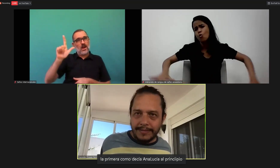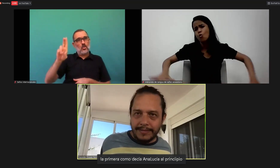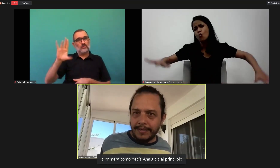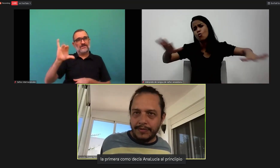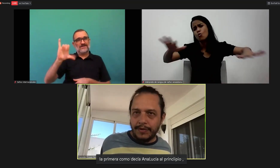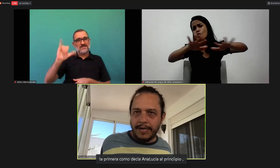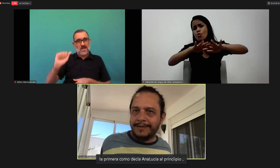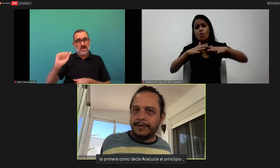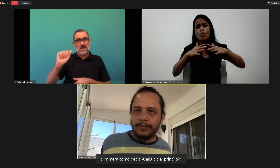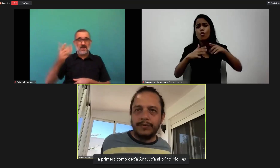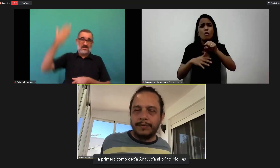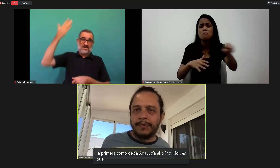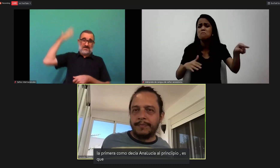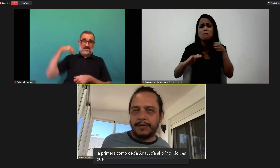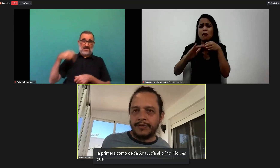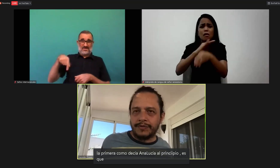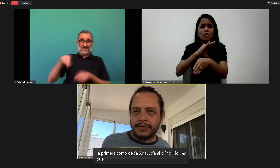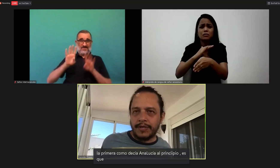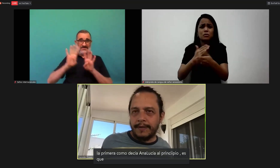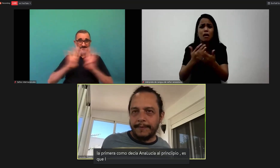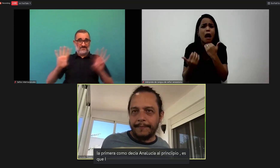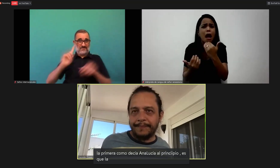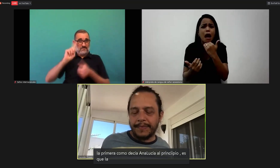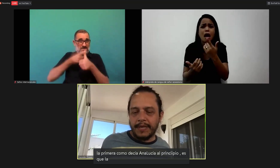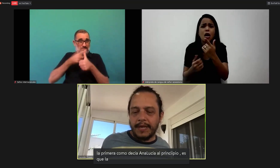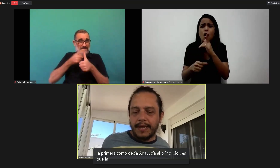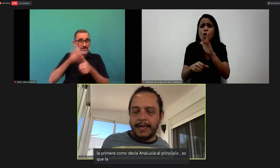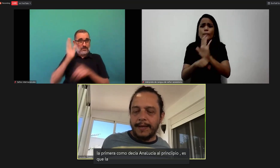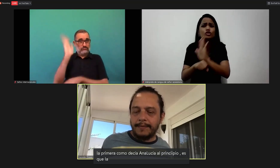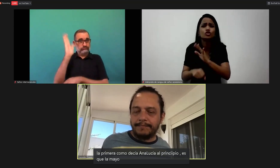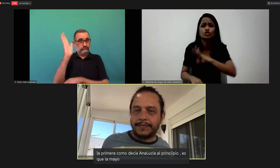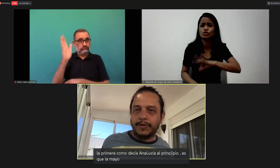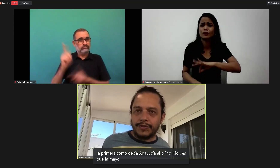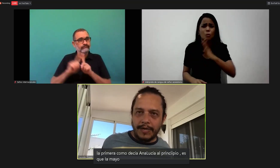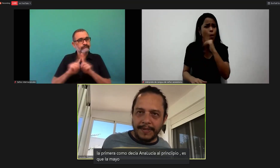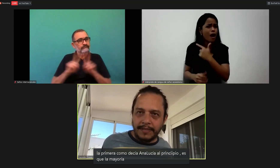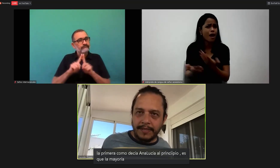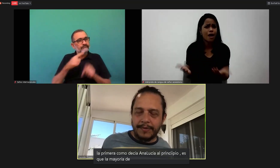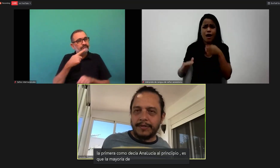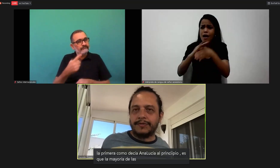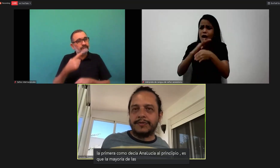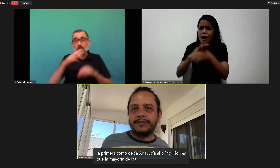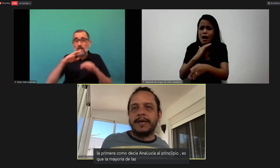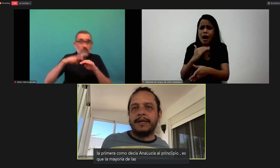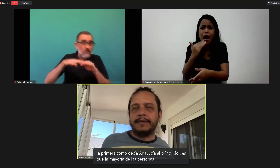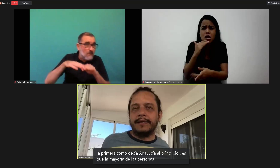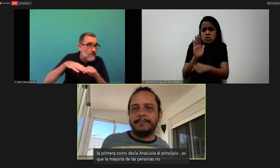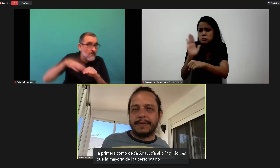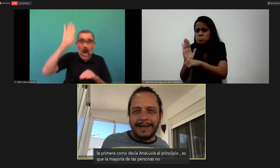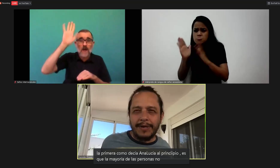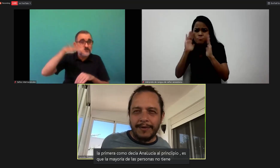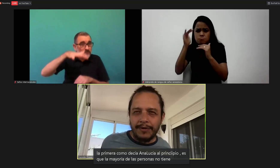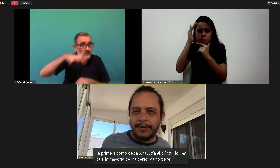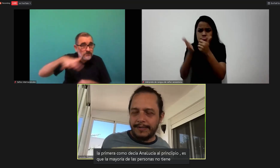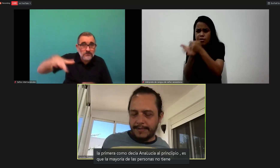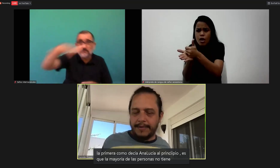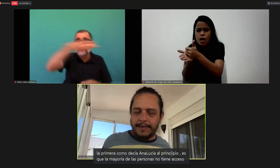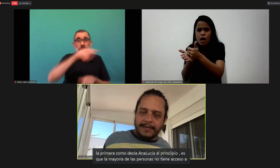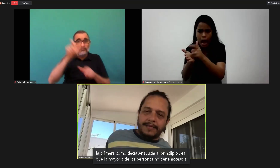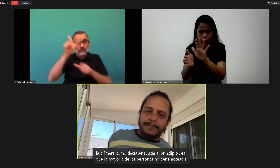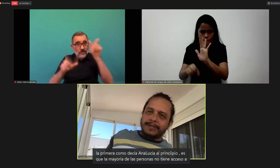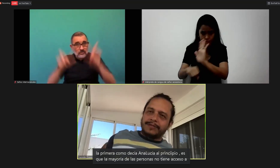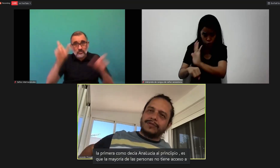ningún acceso a ningún tipo de protección social. No solamente de protección social,